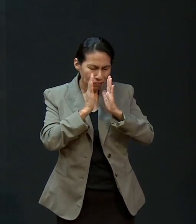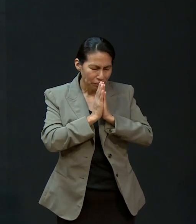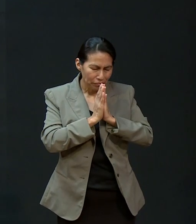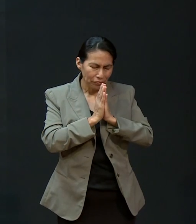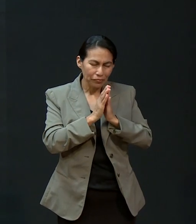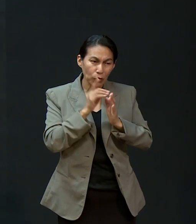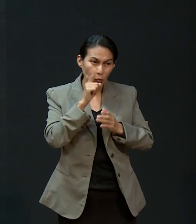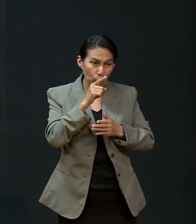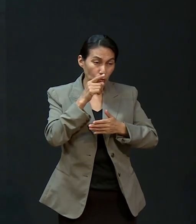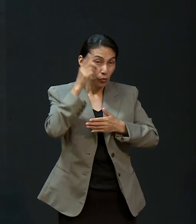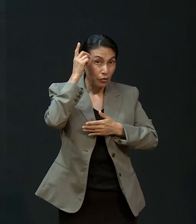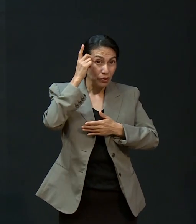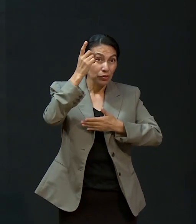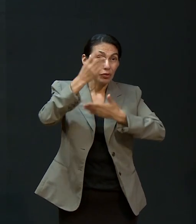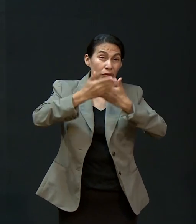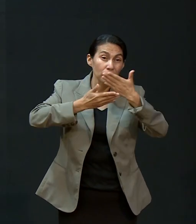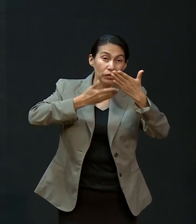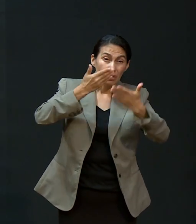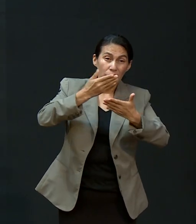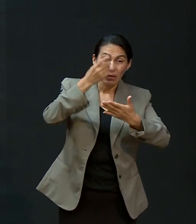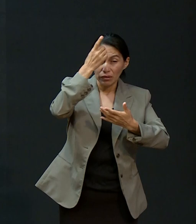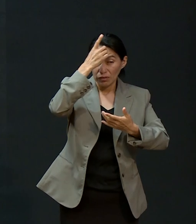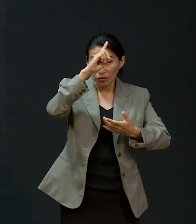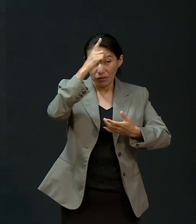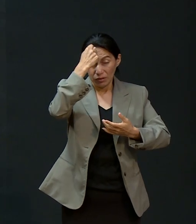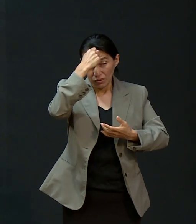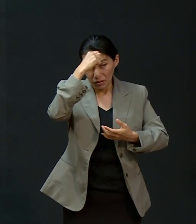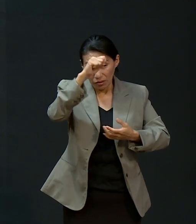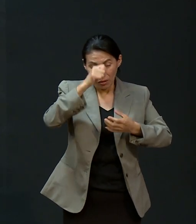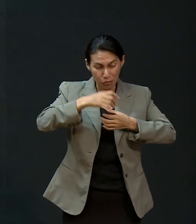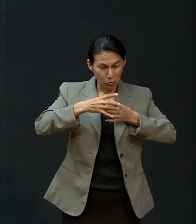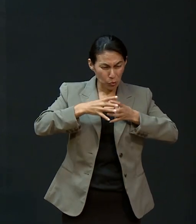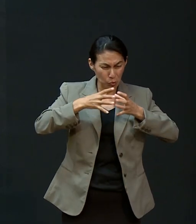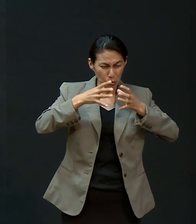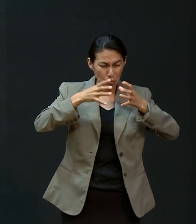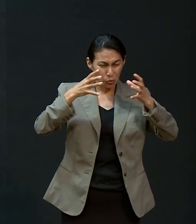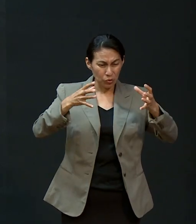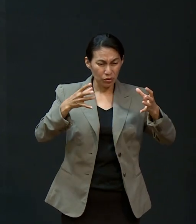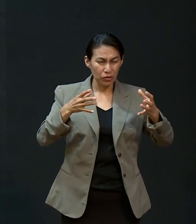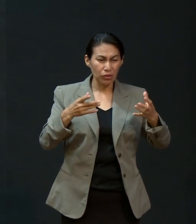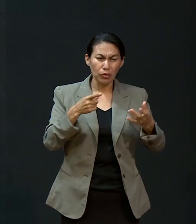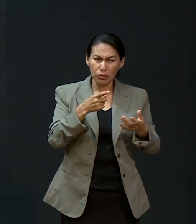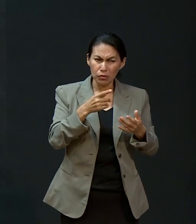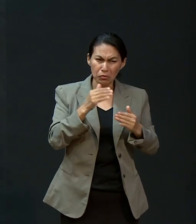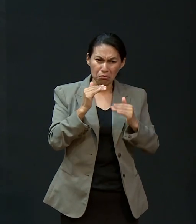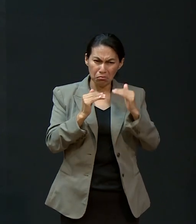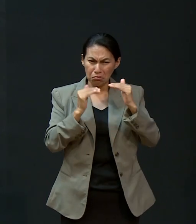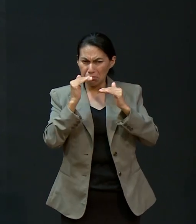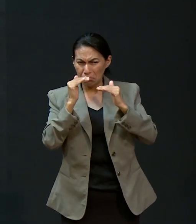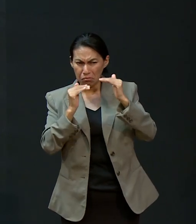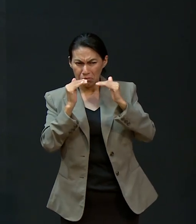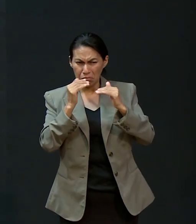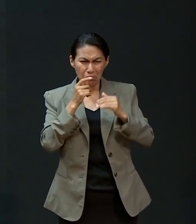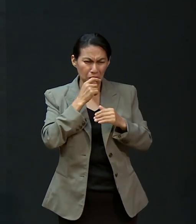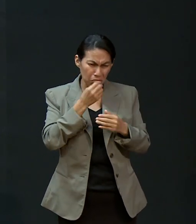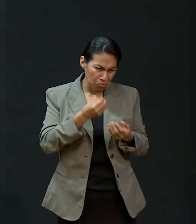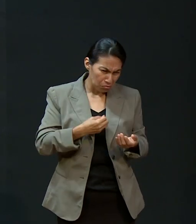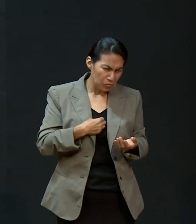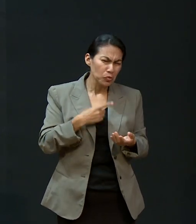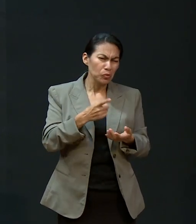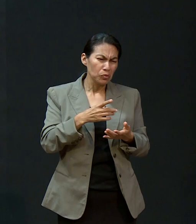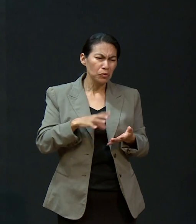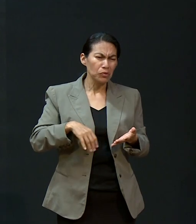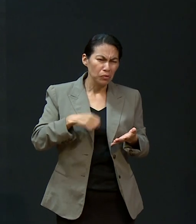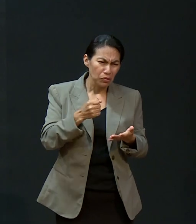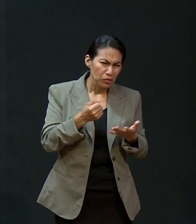lo más importante, el servicio que tú das a Dios desarrollando tus talentos y habilidades, no importa a qué nivel,